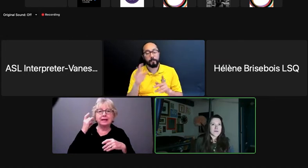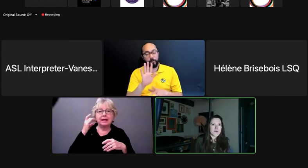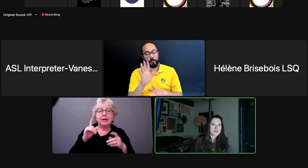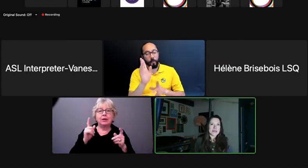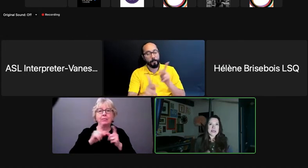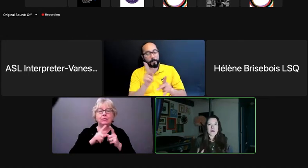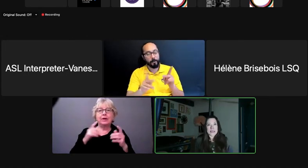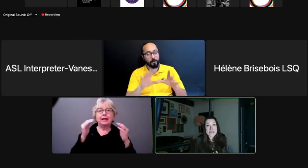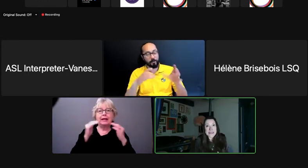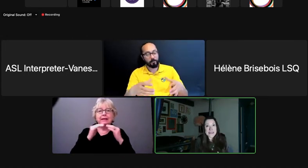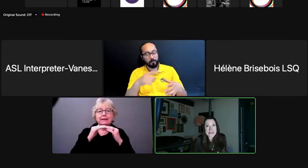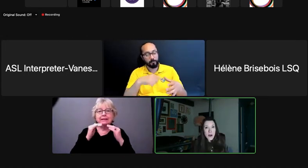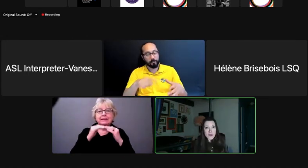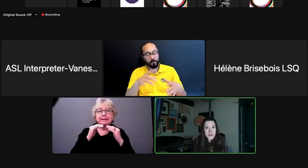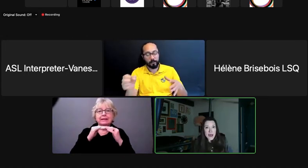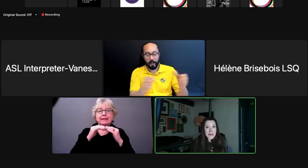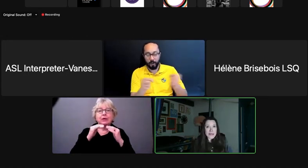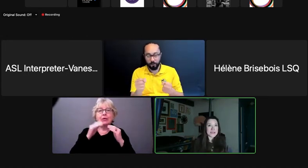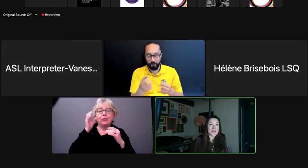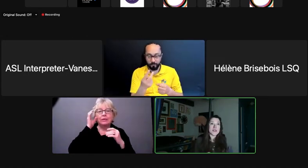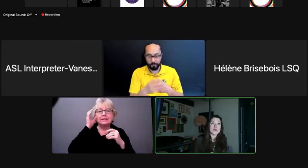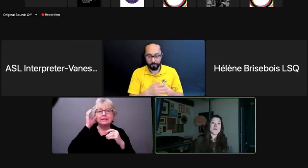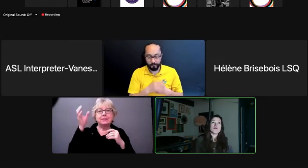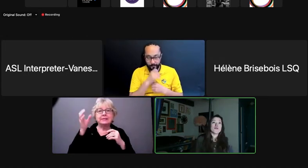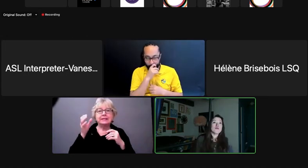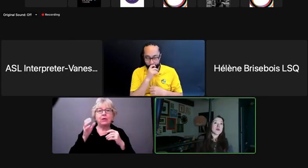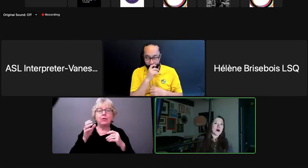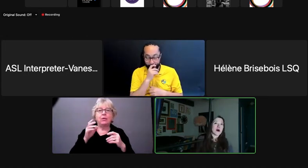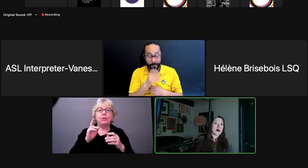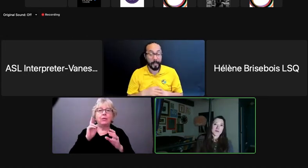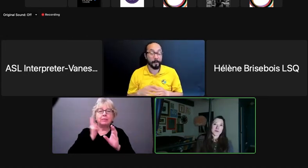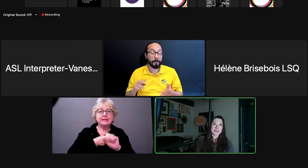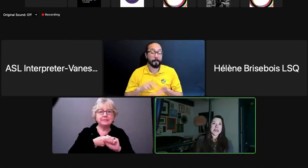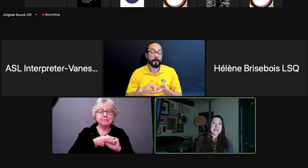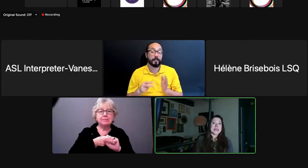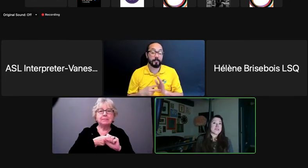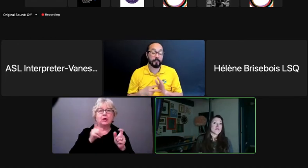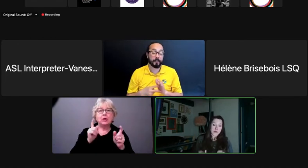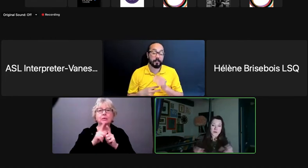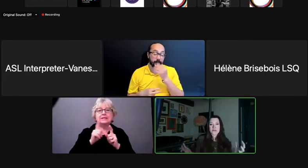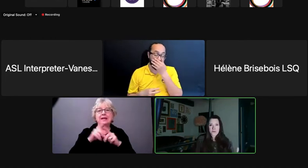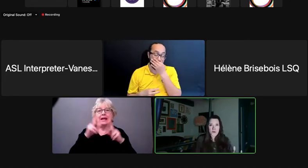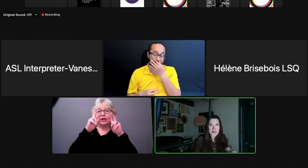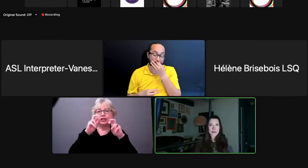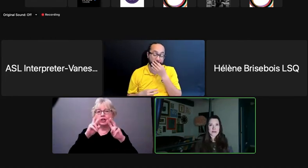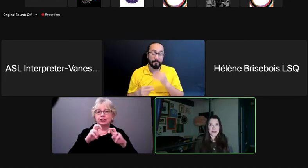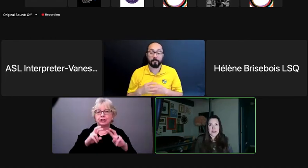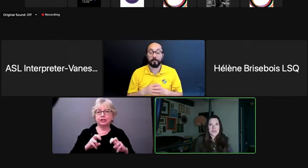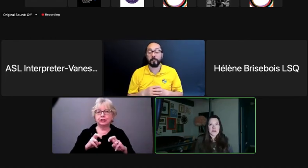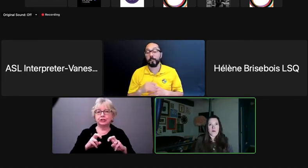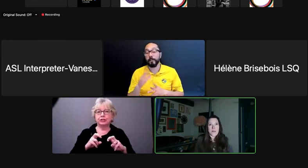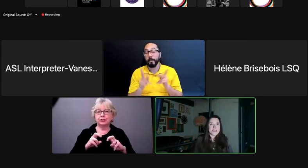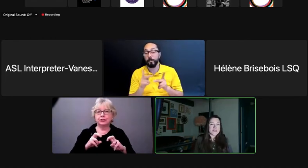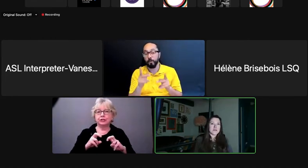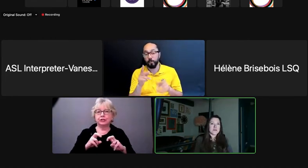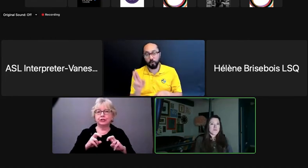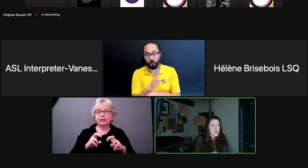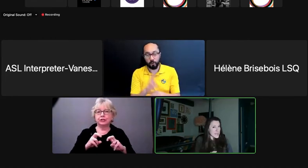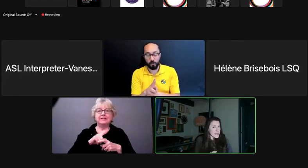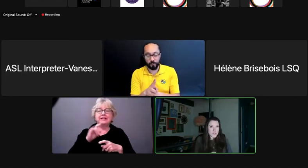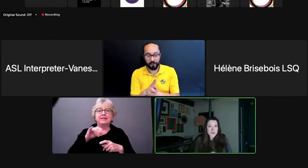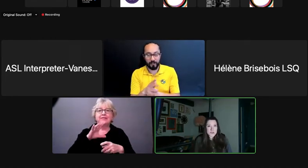la représentation la conception participative et la recherche donc ça veut dire d'inclure ces